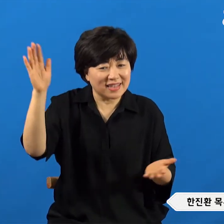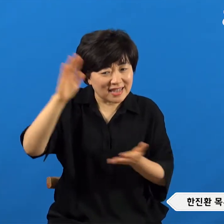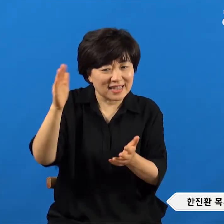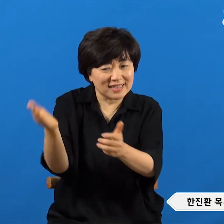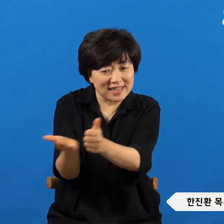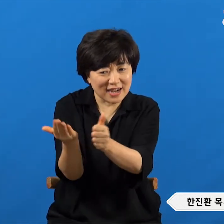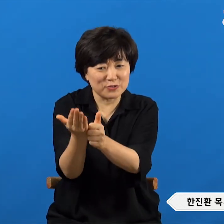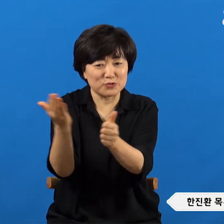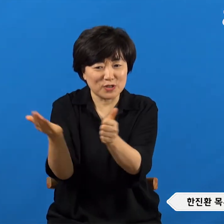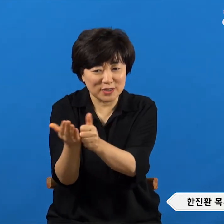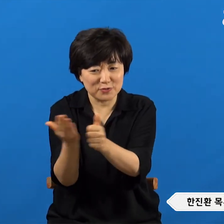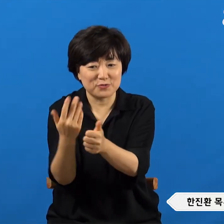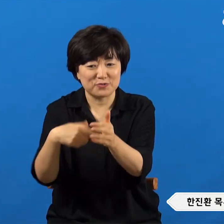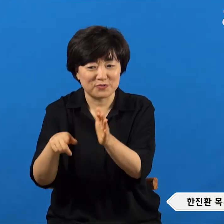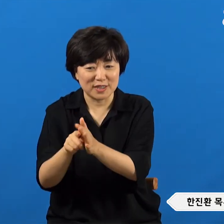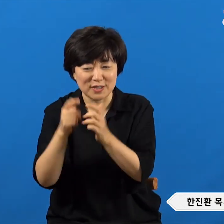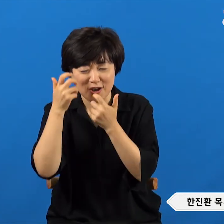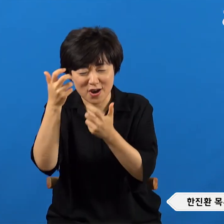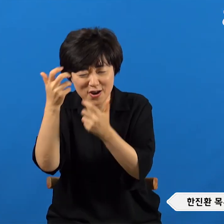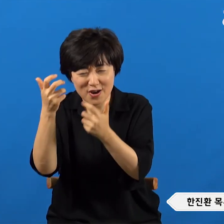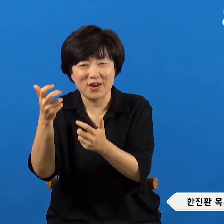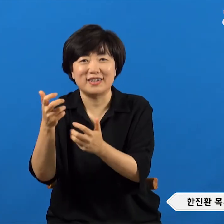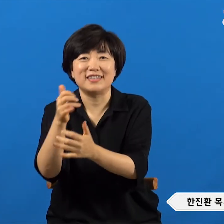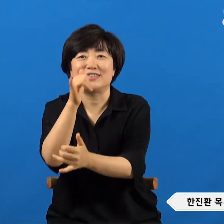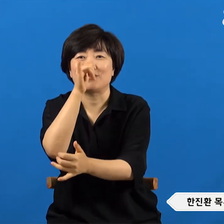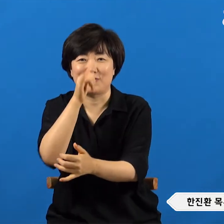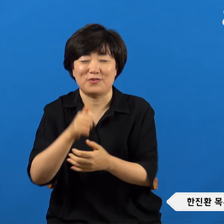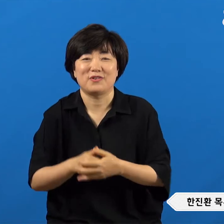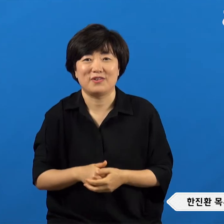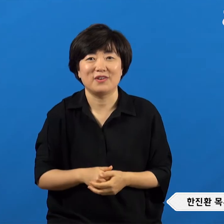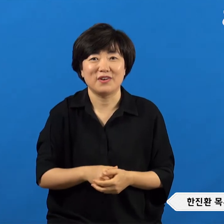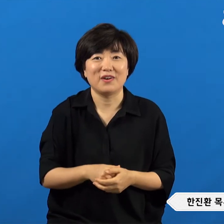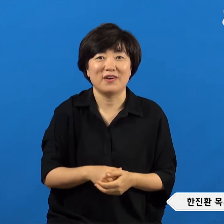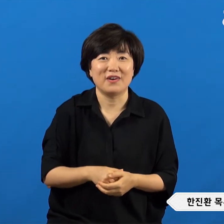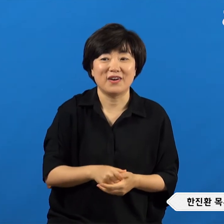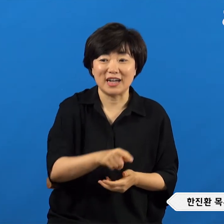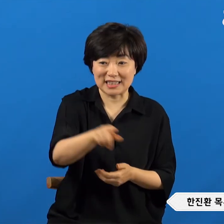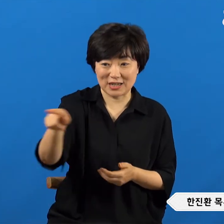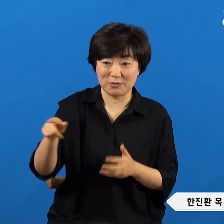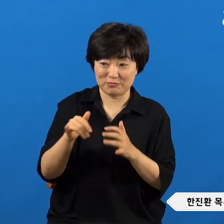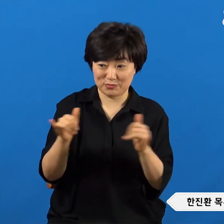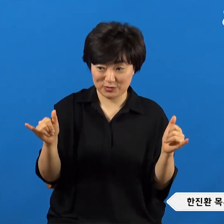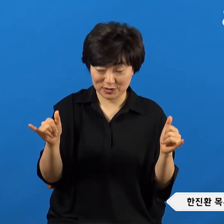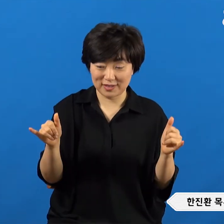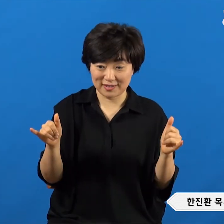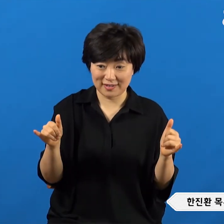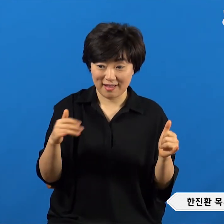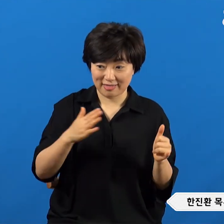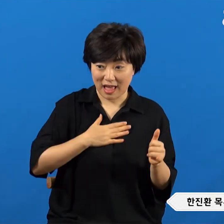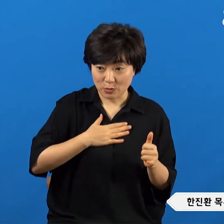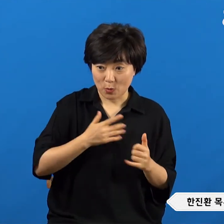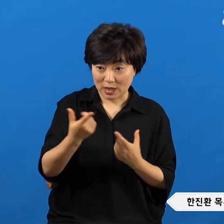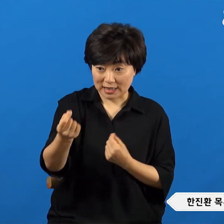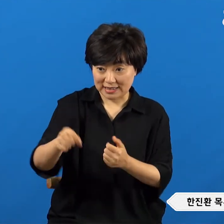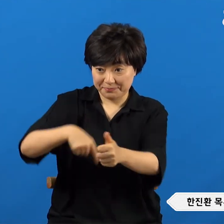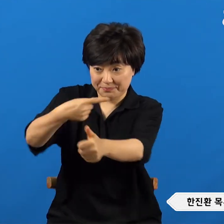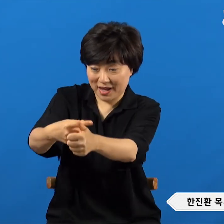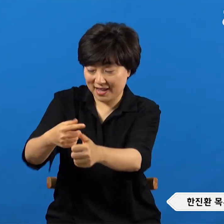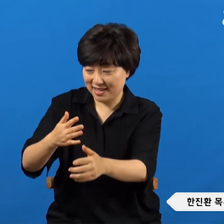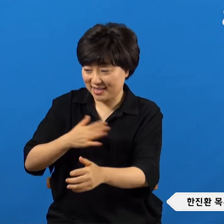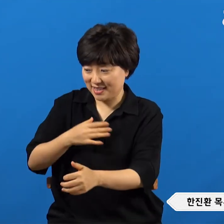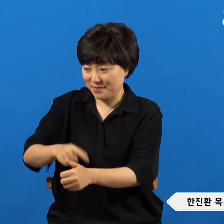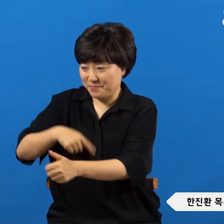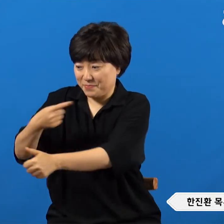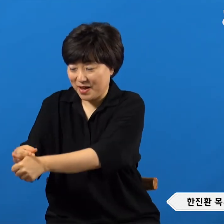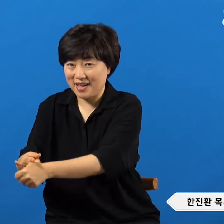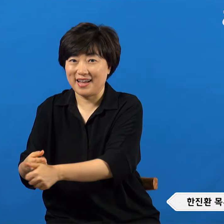일에 전심전력하는 분들도 많습니다. 그런 분들 가까이 곁으로 다가가셔서